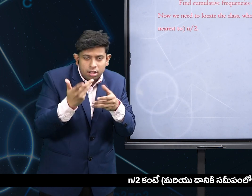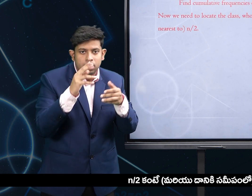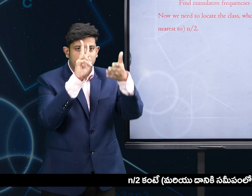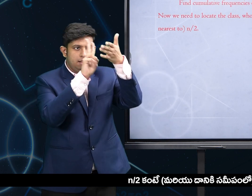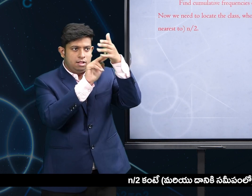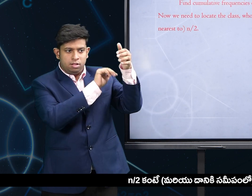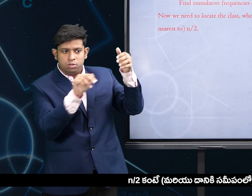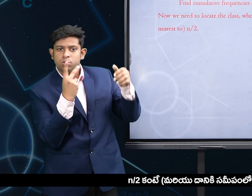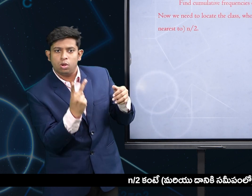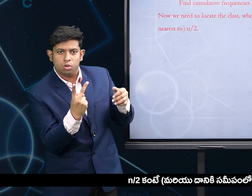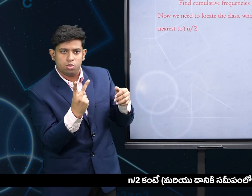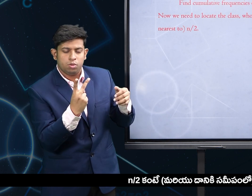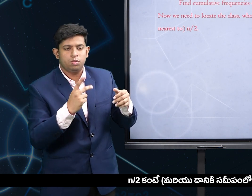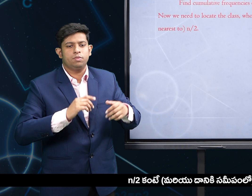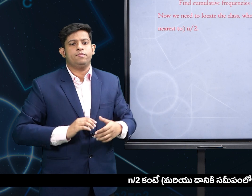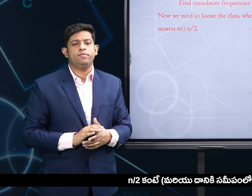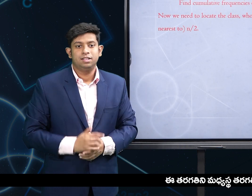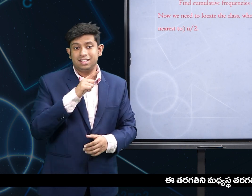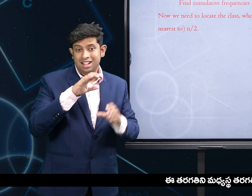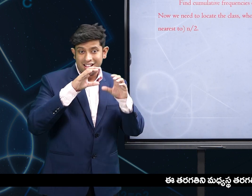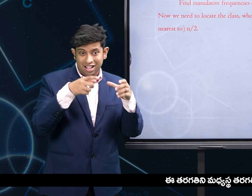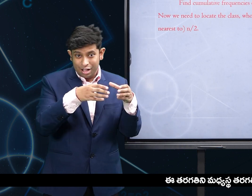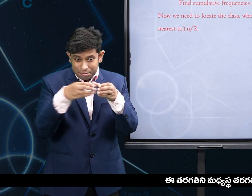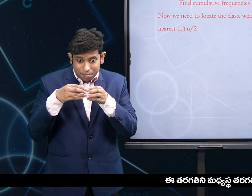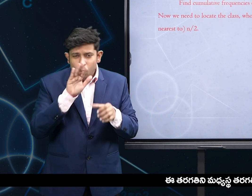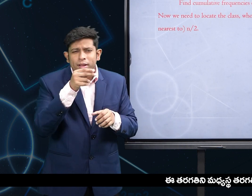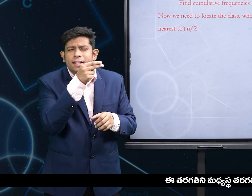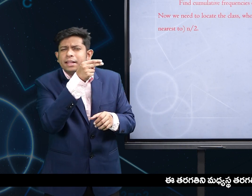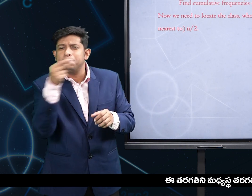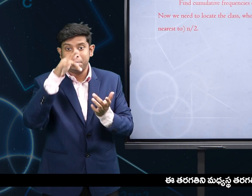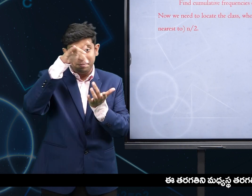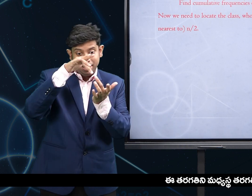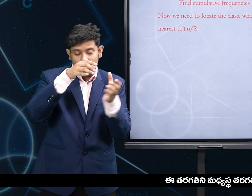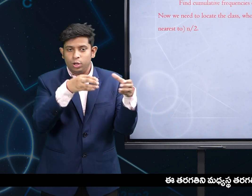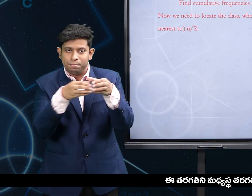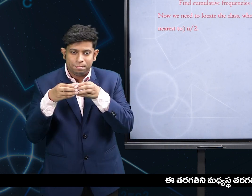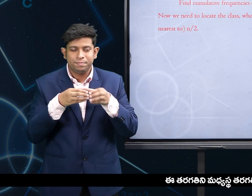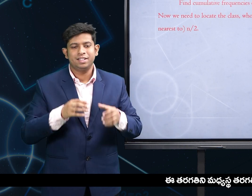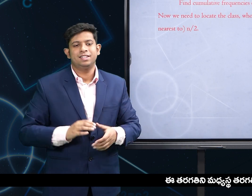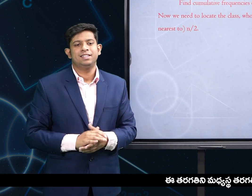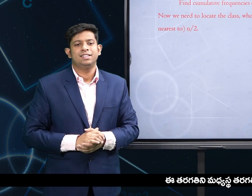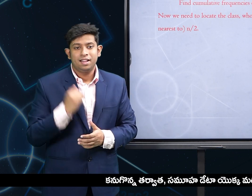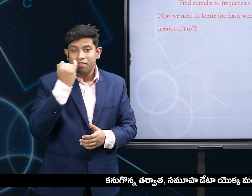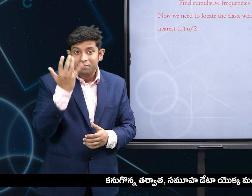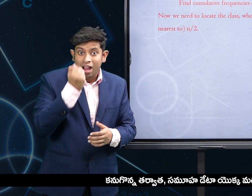దానికి సమీపంలో ఎక్కువగా ఉంటుంది. ఈ తరగతిని మధ్యస్థ తరగతి అంటారు. కనుగొన్న